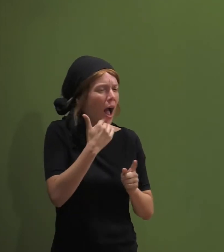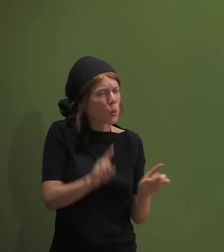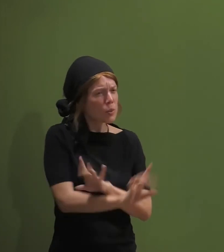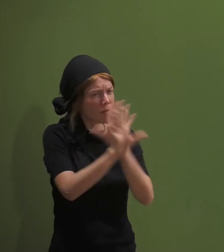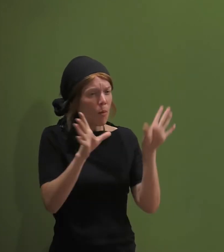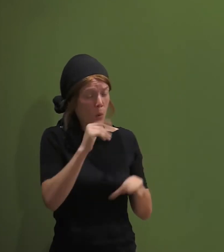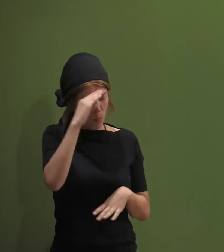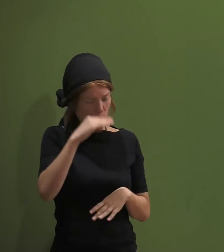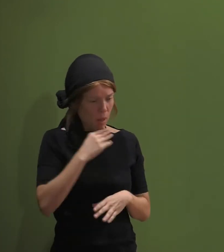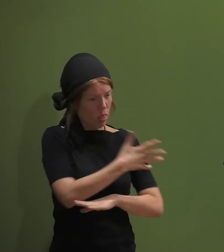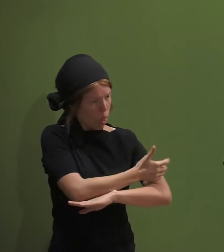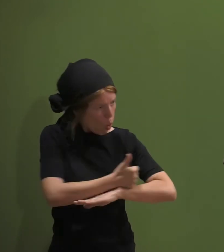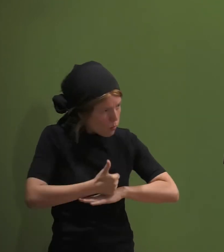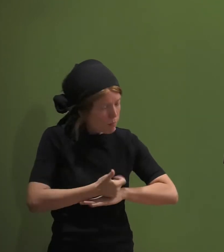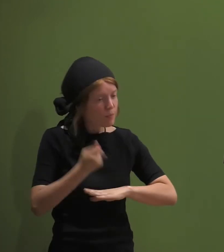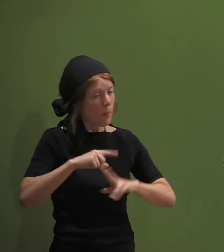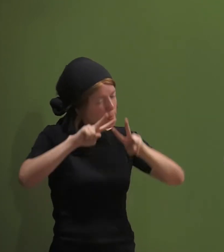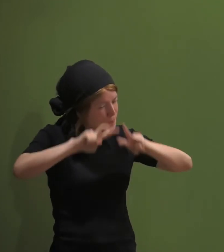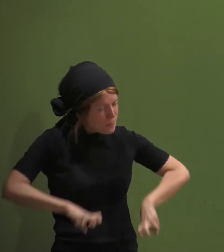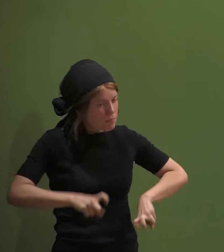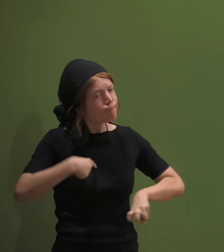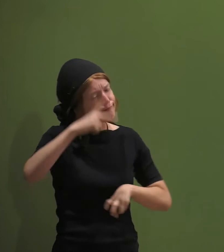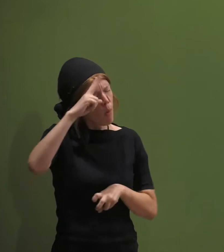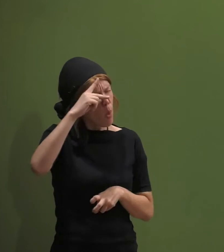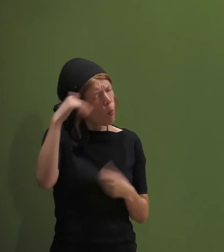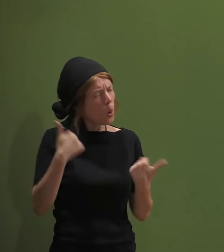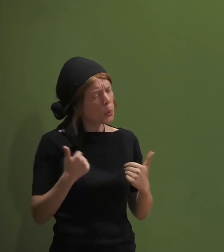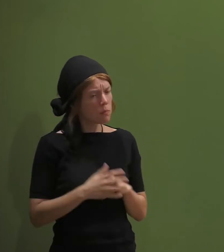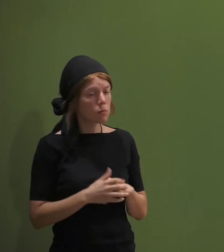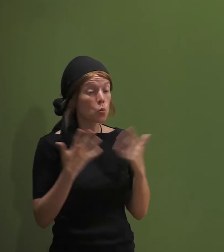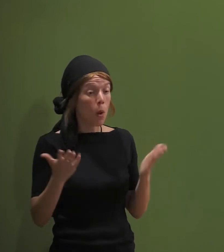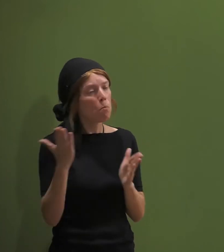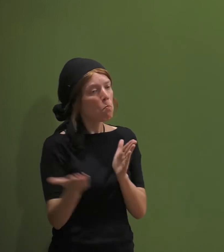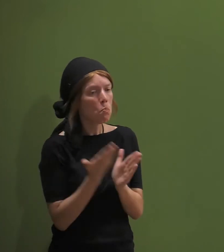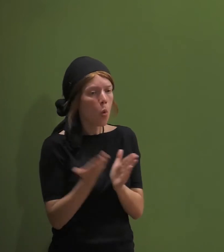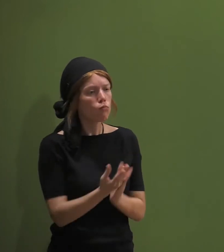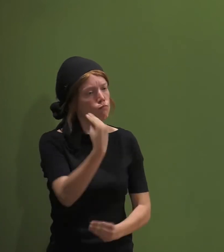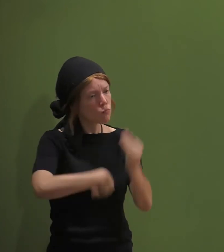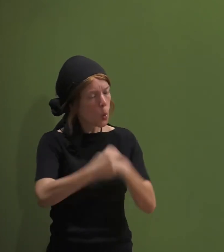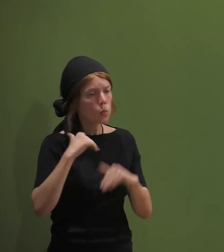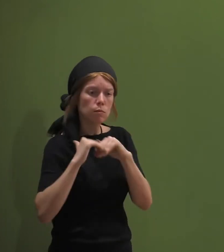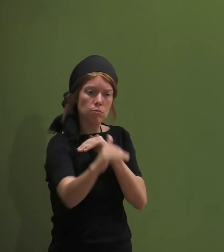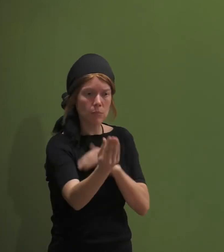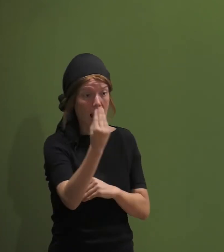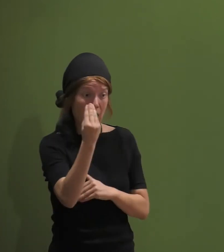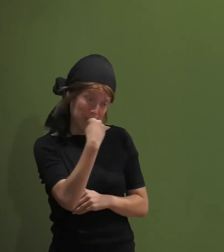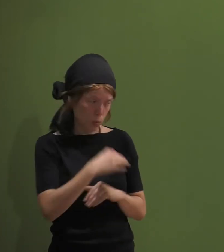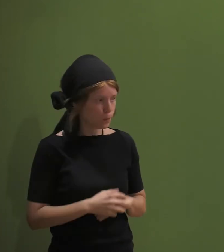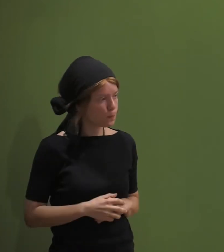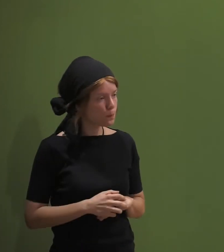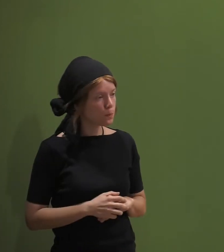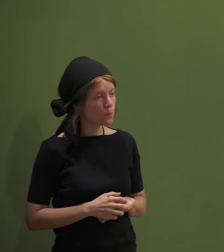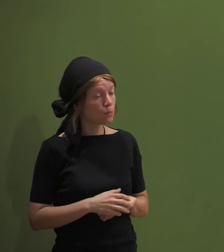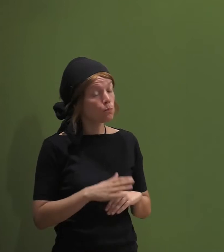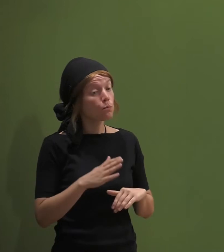tema que, como padre, como ciudadano y como investigador, me preocupa profundamente, y que es la producción y el consumo sostenibles de alimentos.